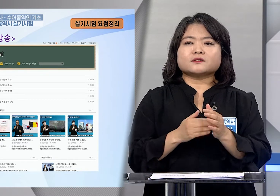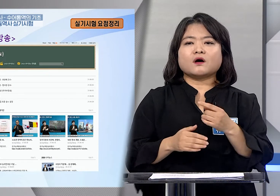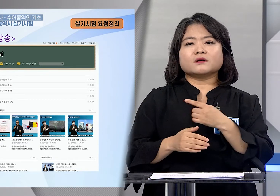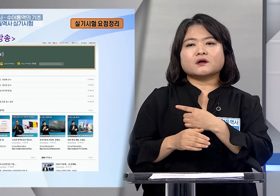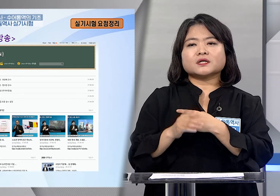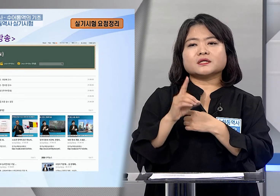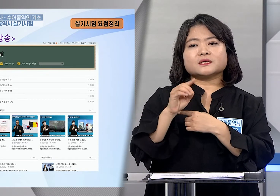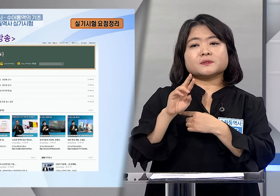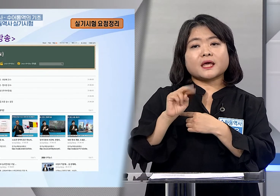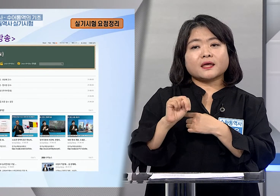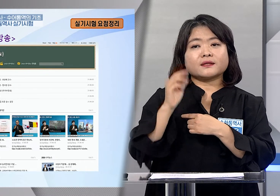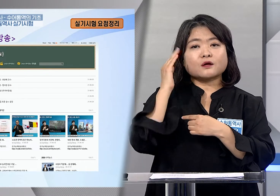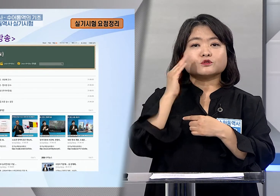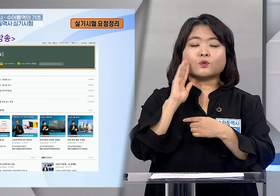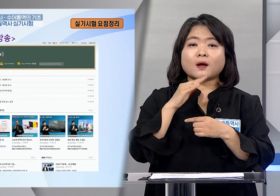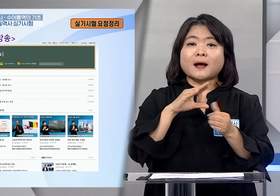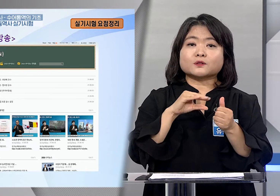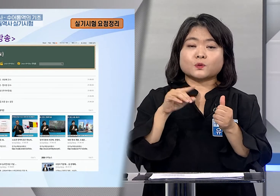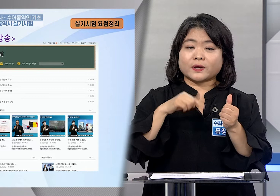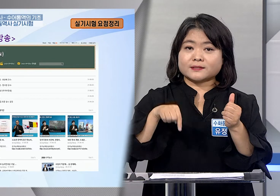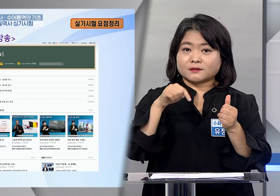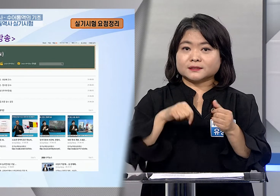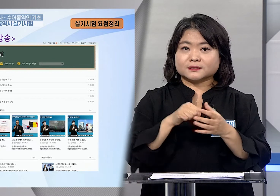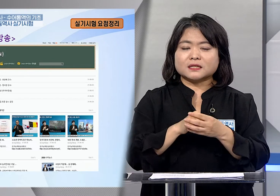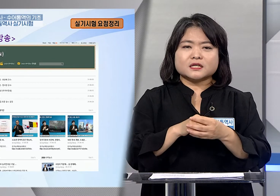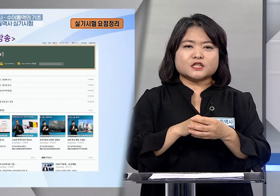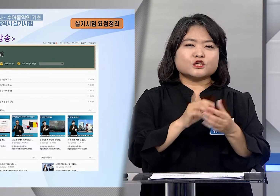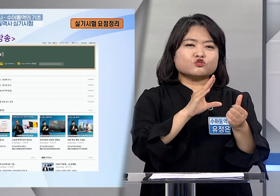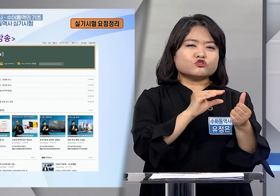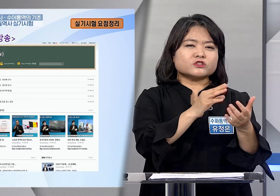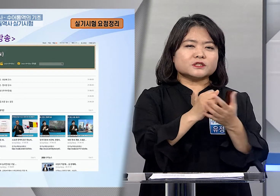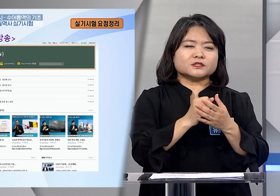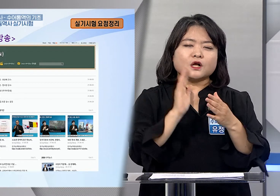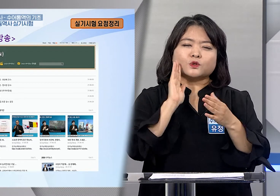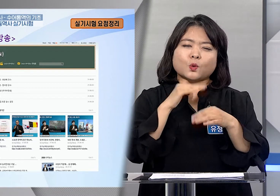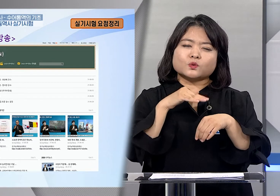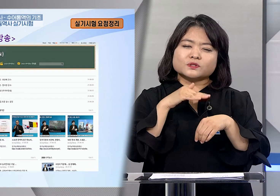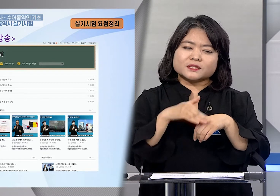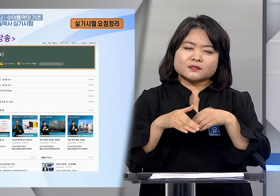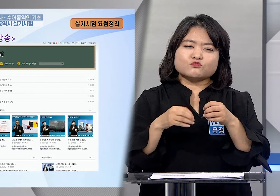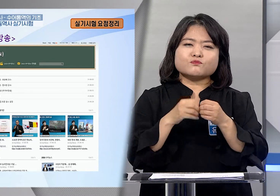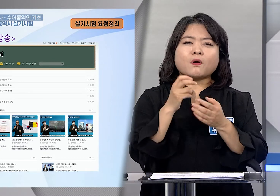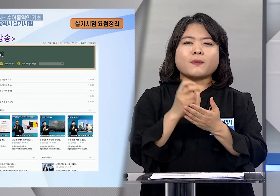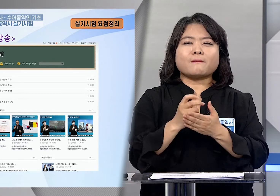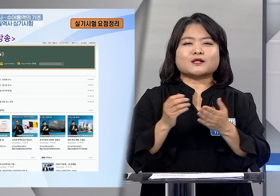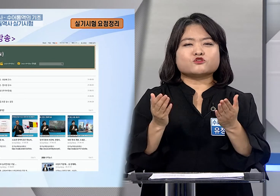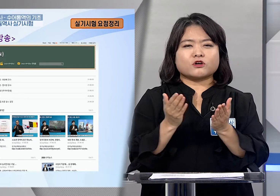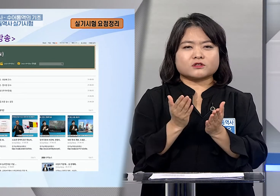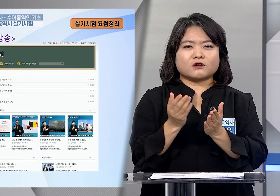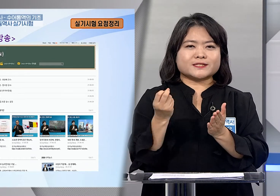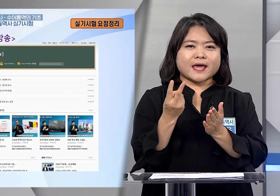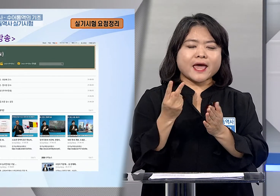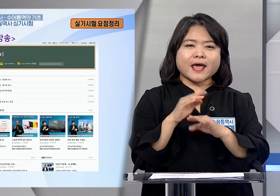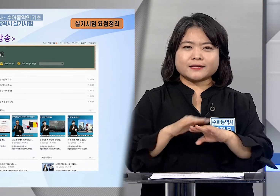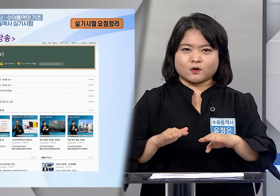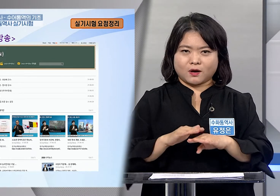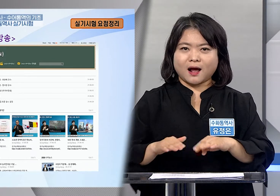그래서 여기 DBN 한국농아방송에서는 이 뉴스를 농식 문법에 맞추어서